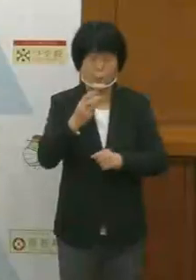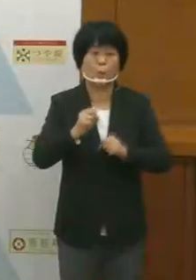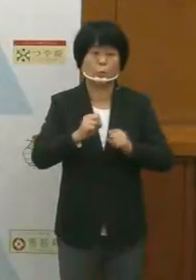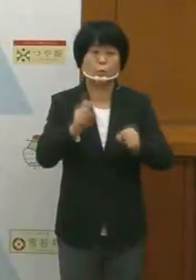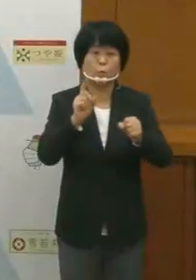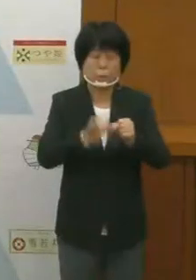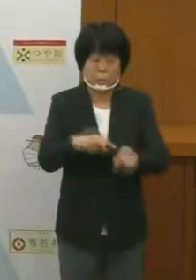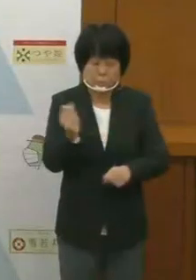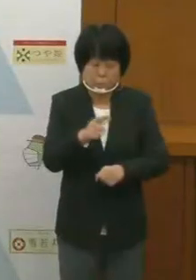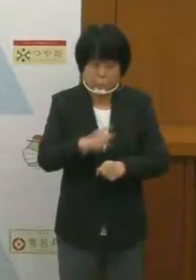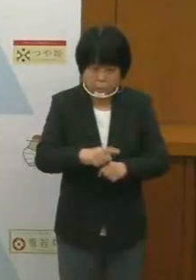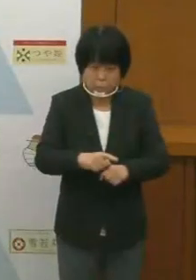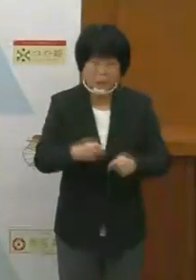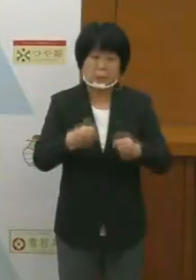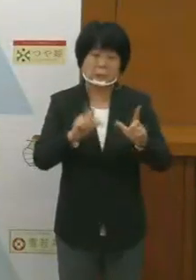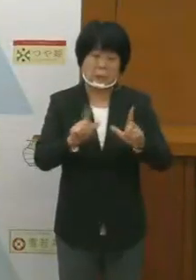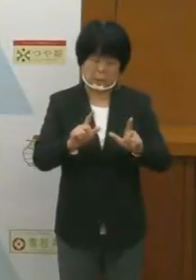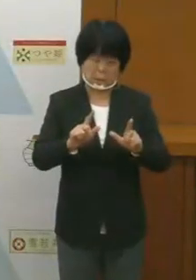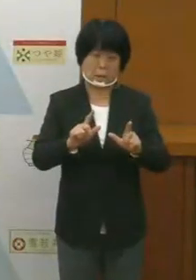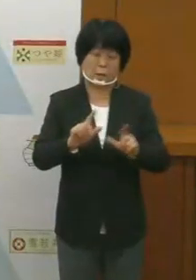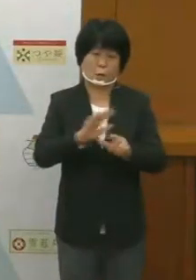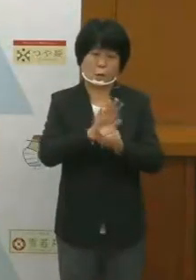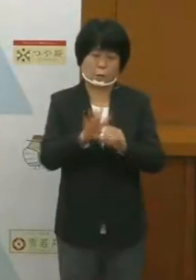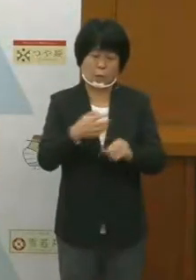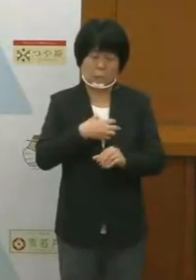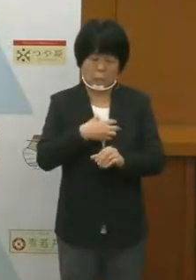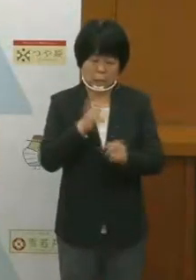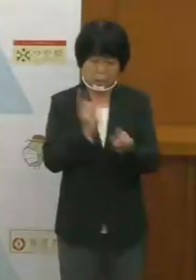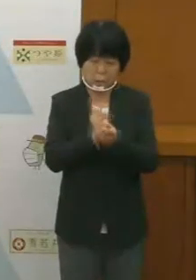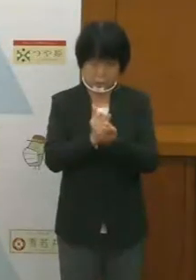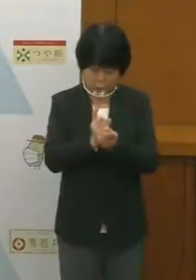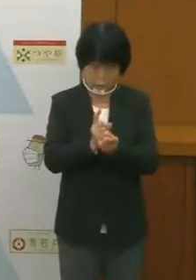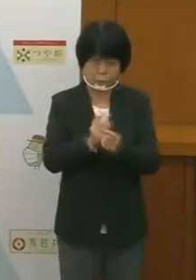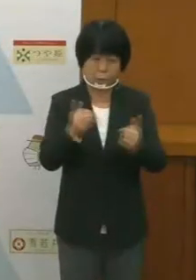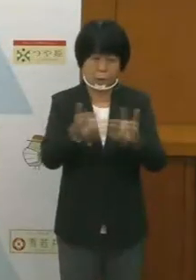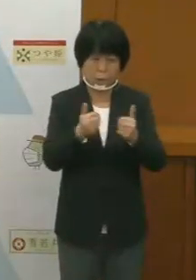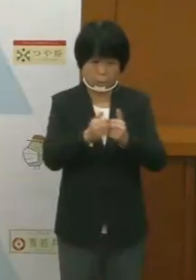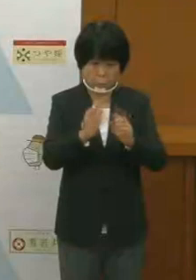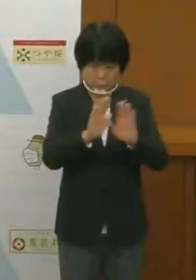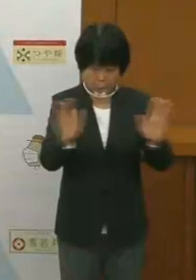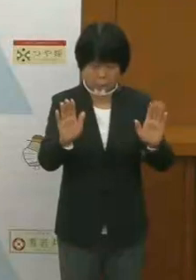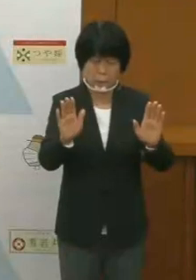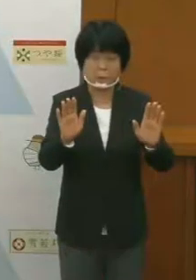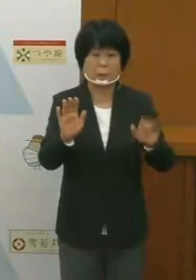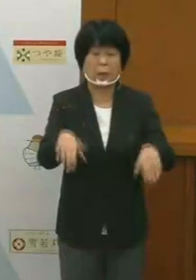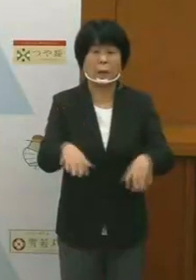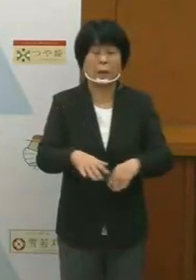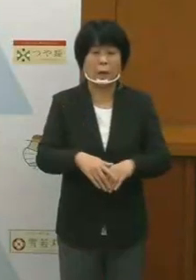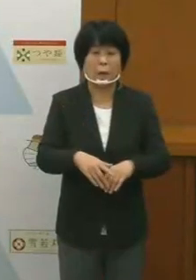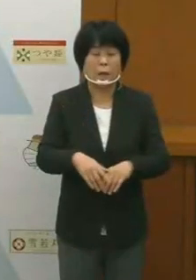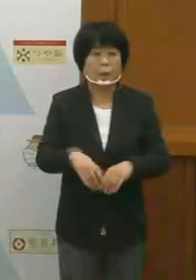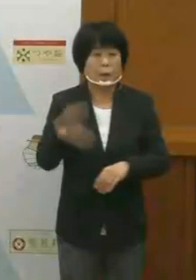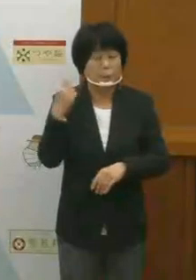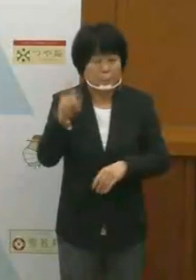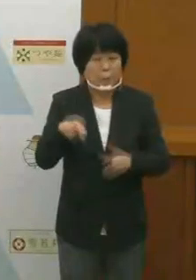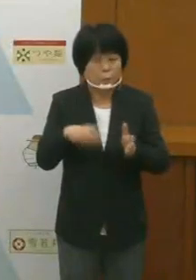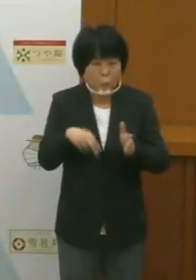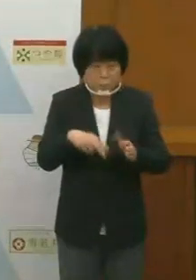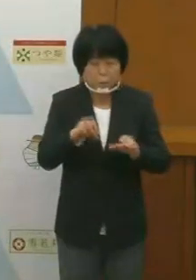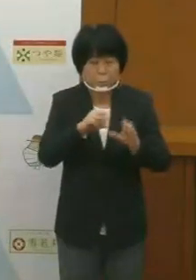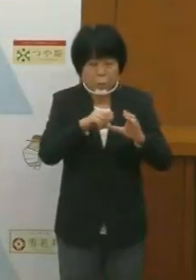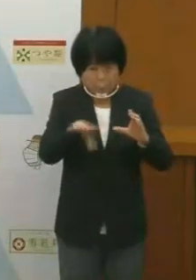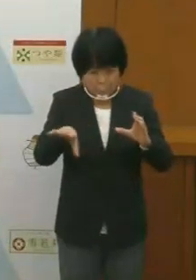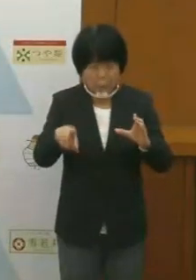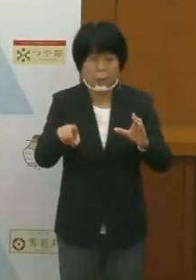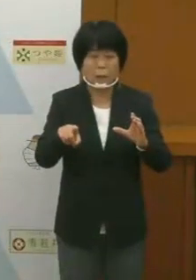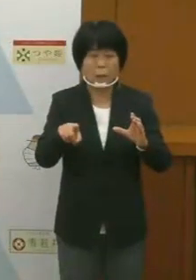、急遽新型コロナの危機対策本部委員会議を開催いたしました。GoTo トラベルキャンペーン